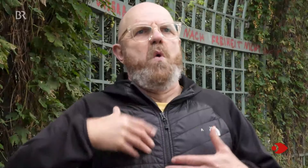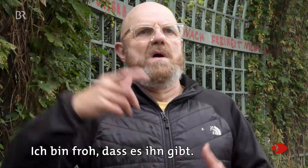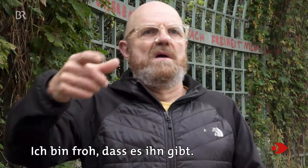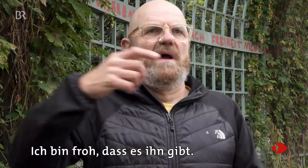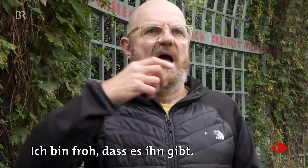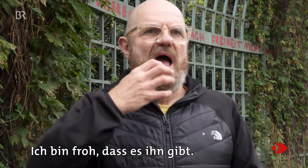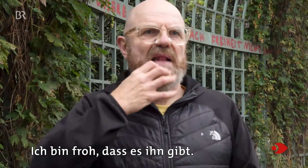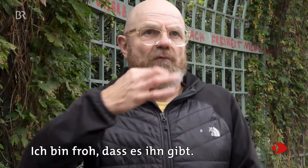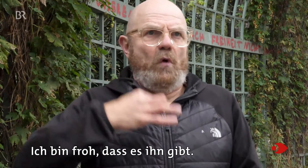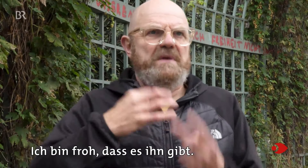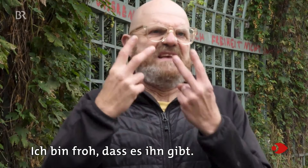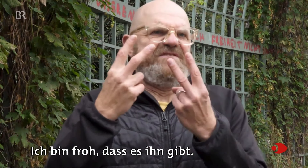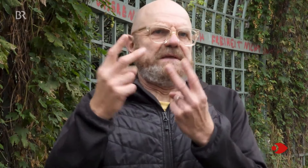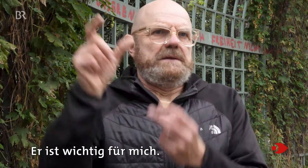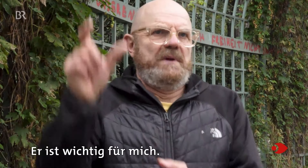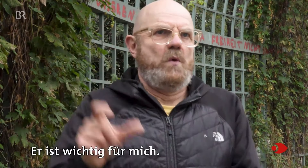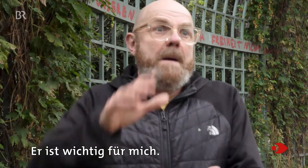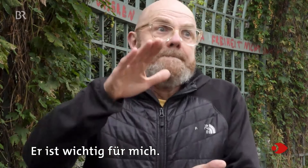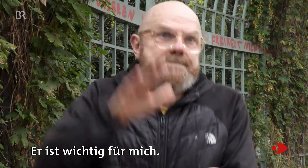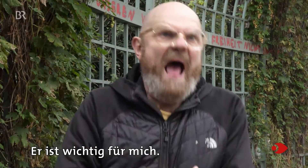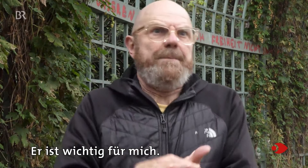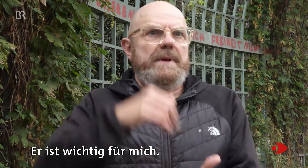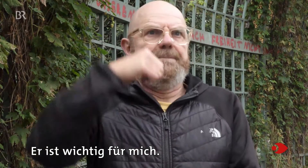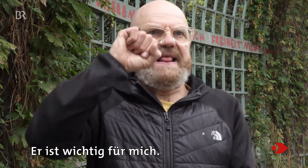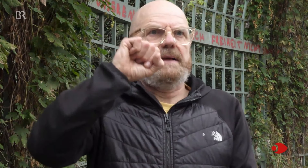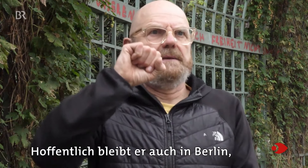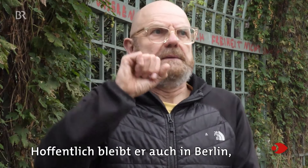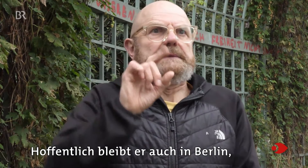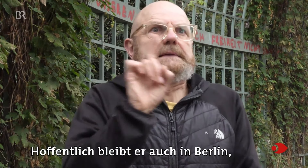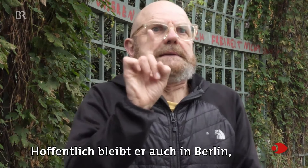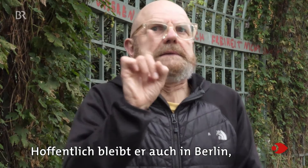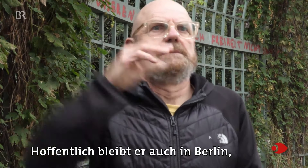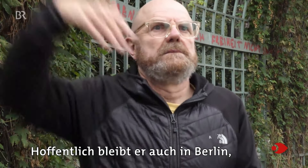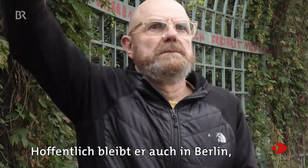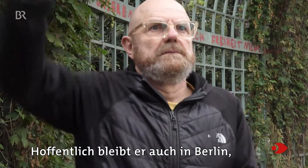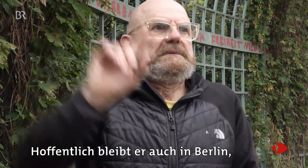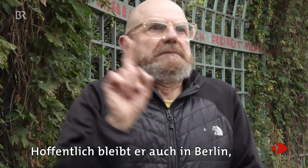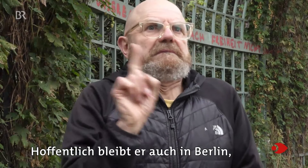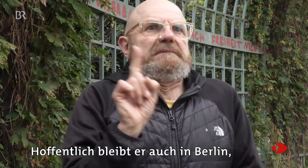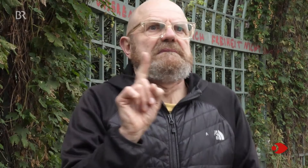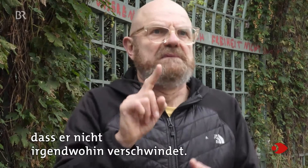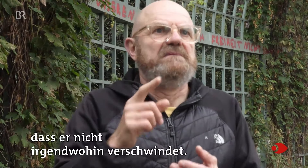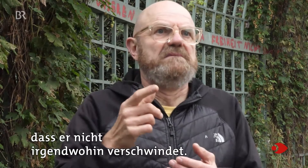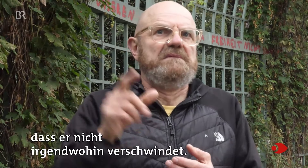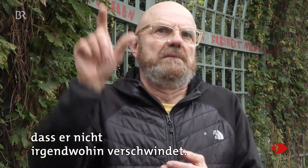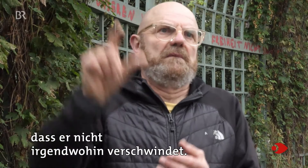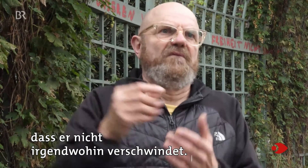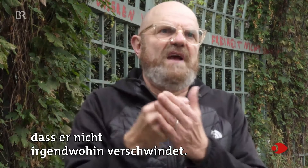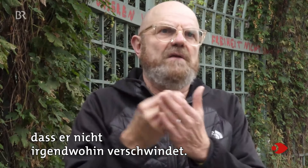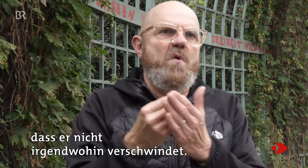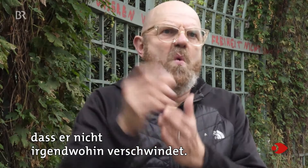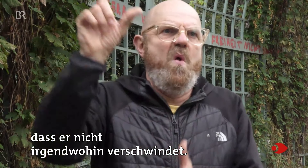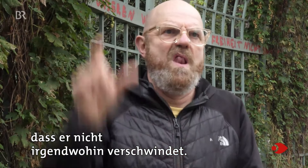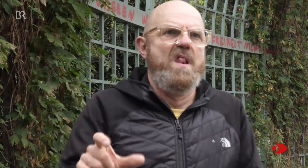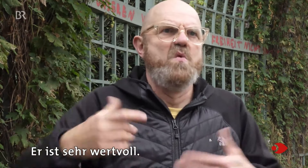Ich bin froh, dass es ihn gibt. Er ist wichtig für mich. Hoffentlich bleibt er auch in Berlin. Dass er nicht irgendwohin verschwindet.